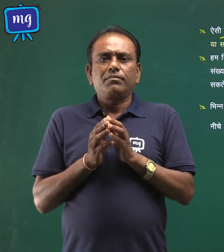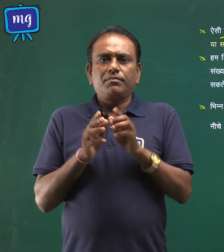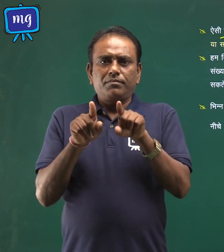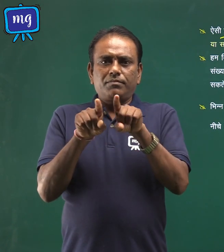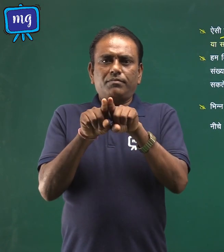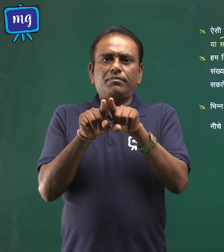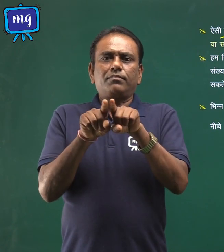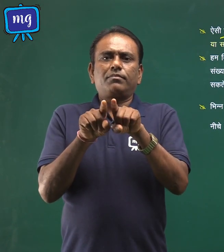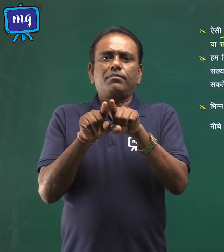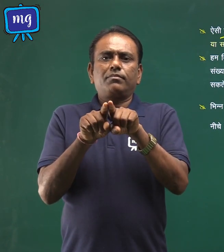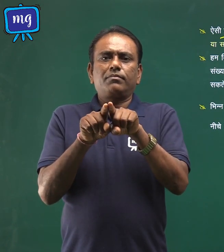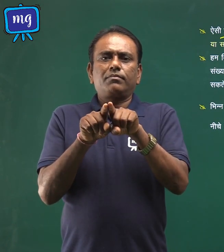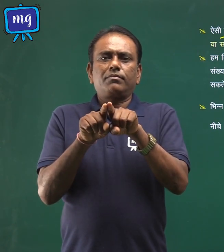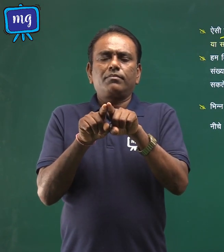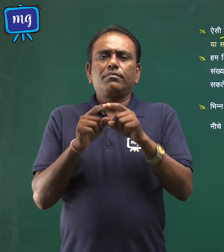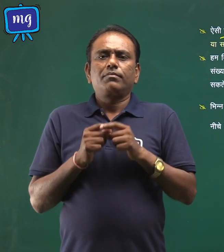बराबर हो।